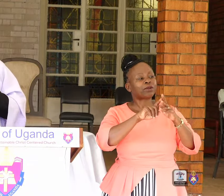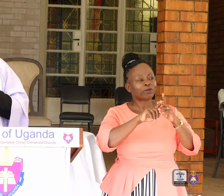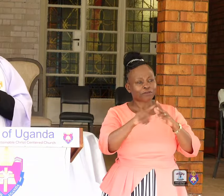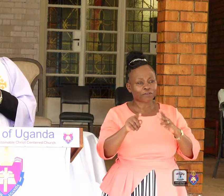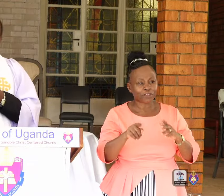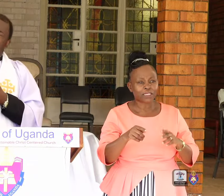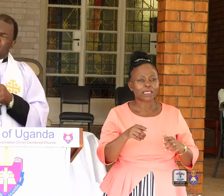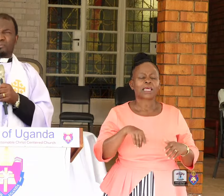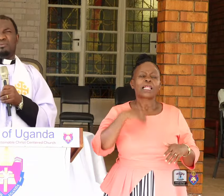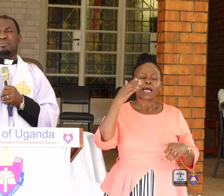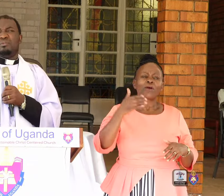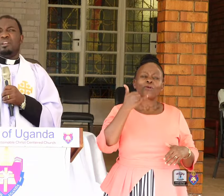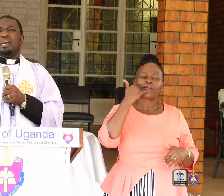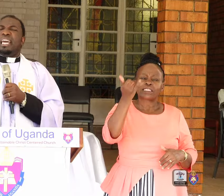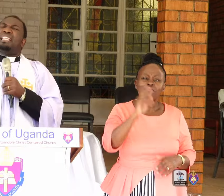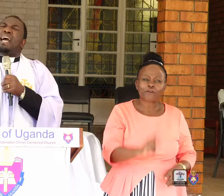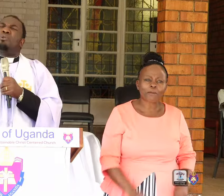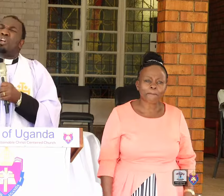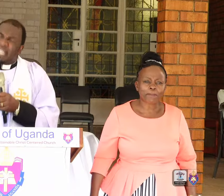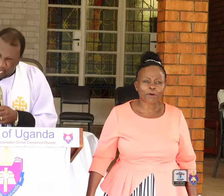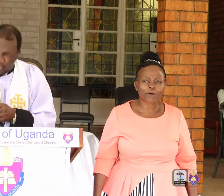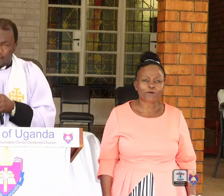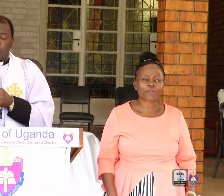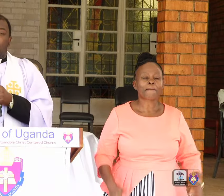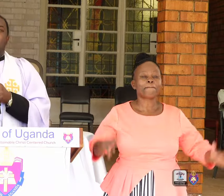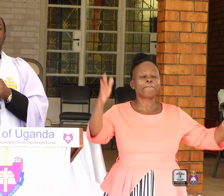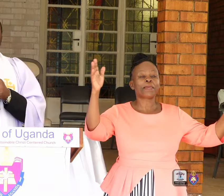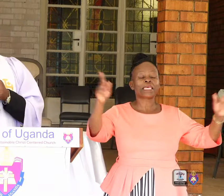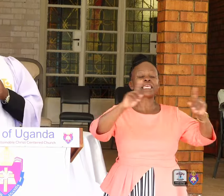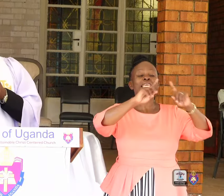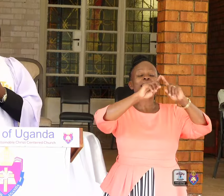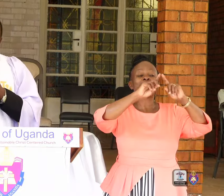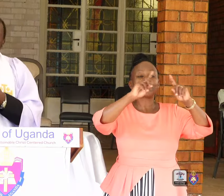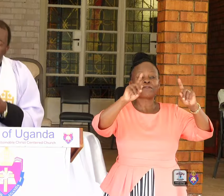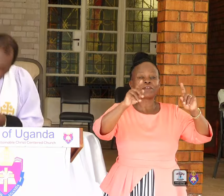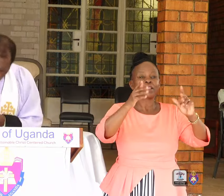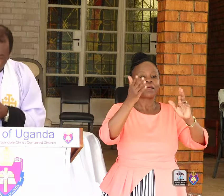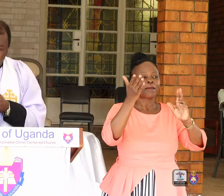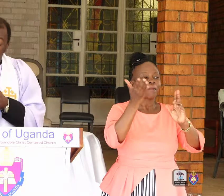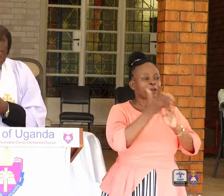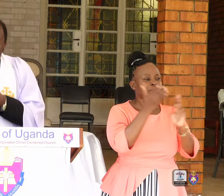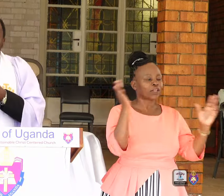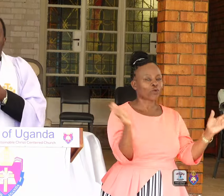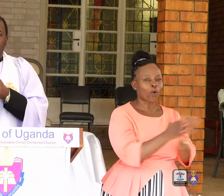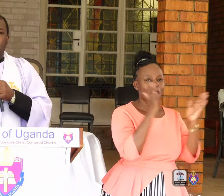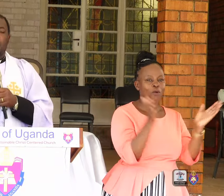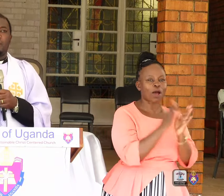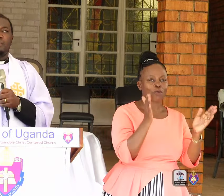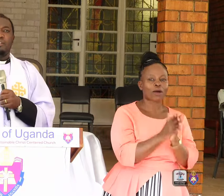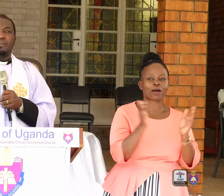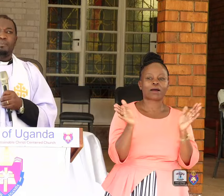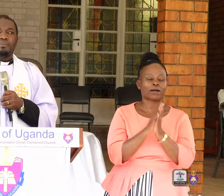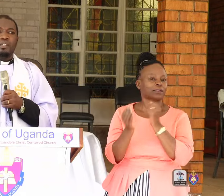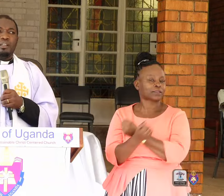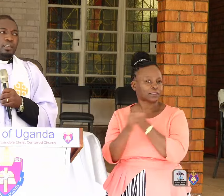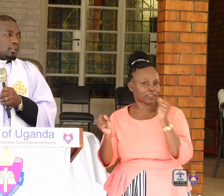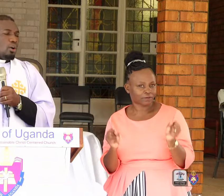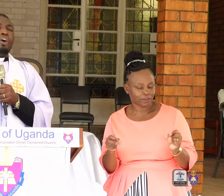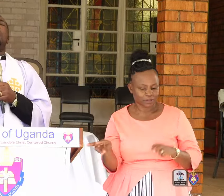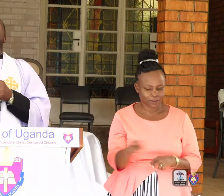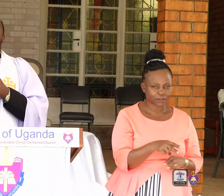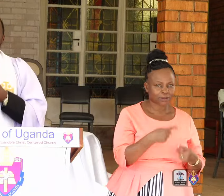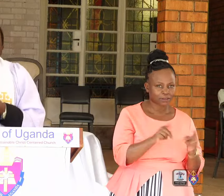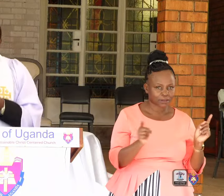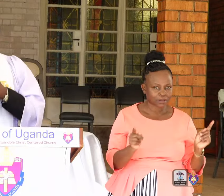era ngamba nya abantu enjawulo nene wakati wa bupentekote nobulokole